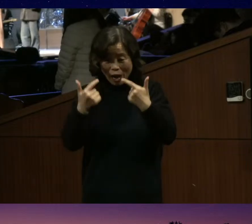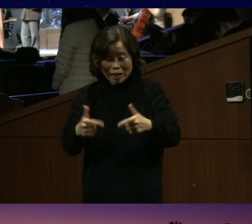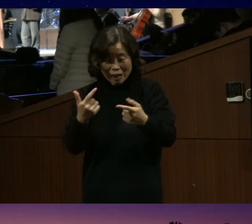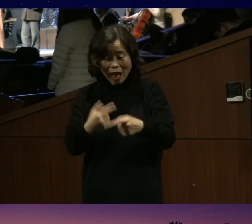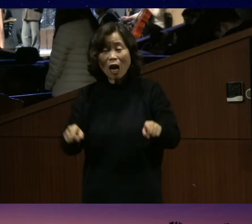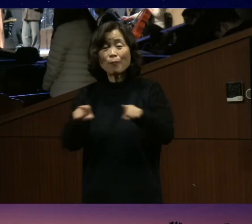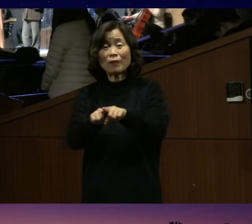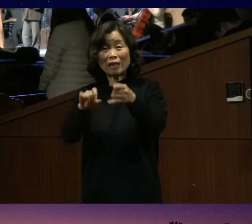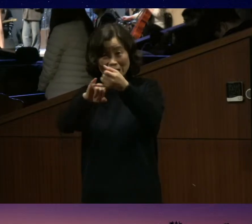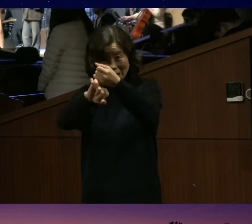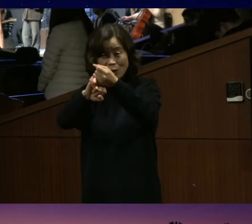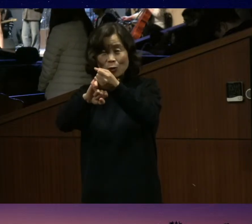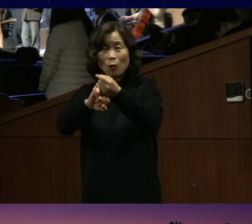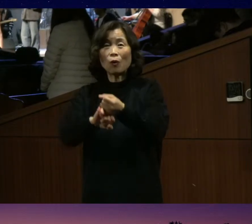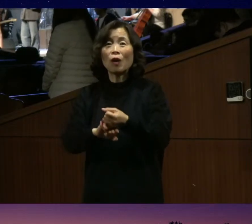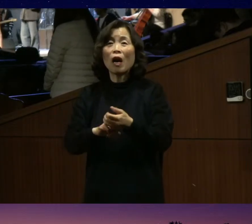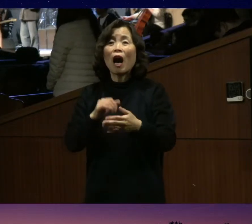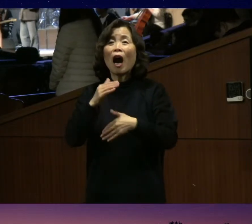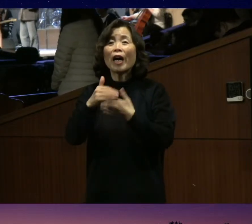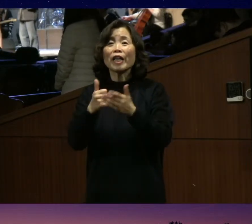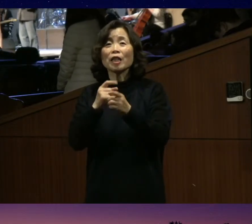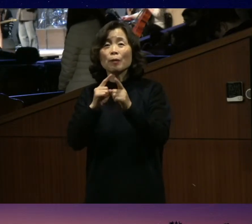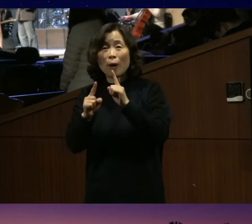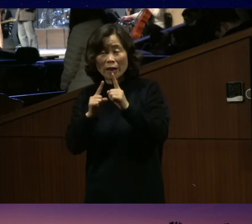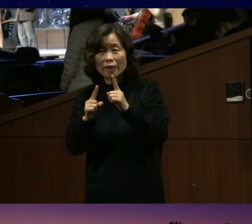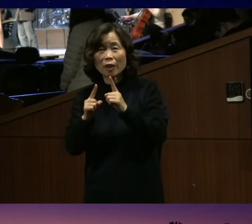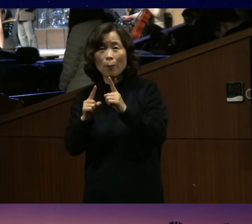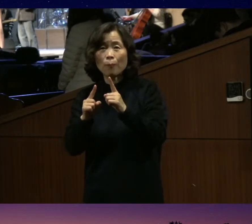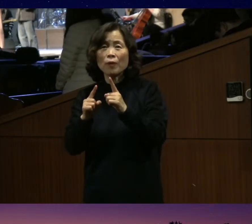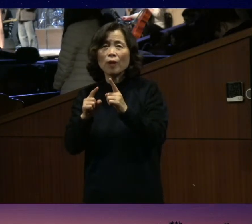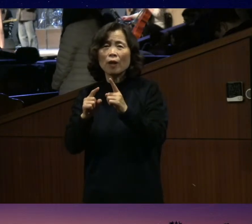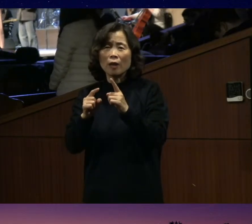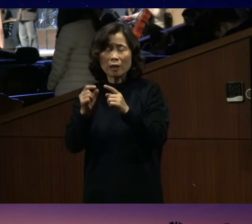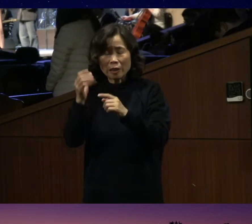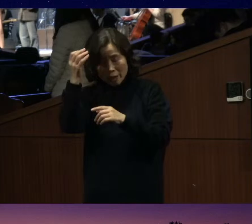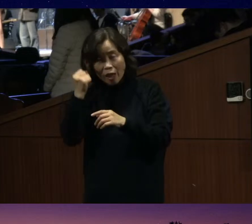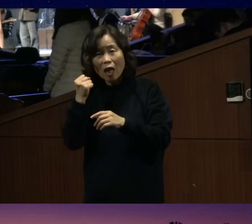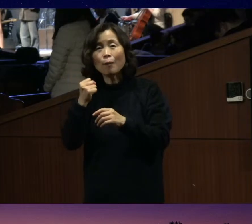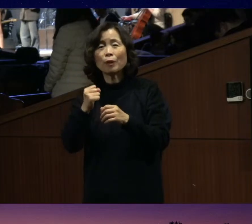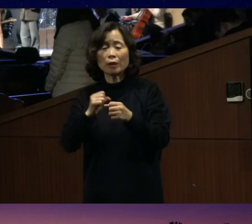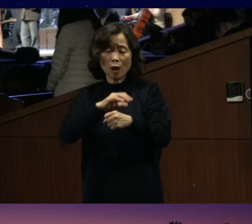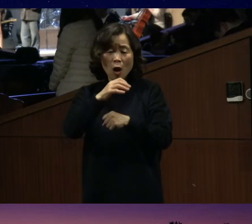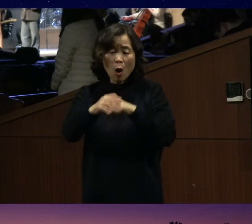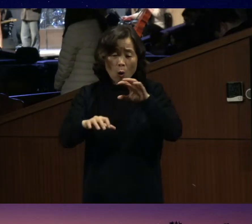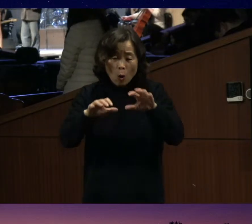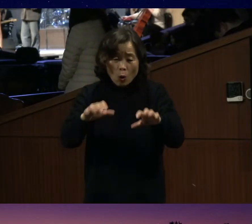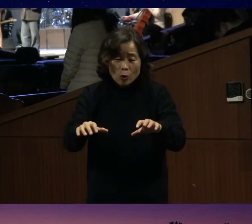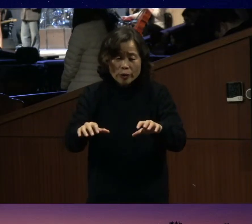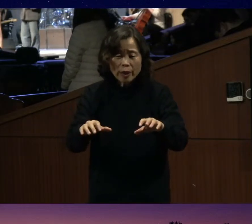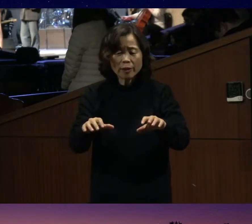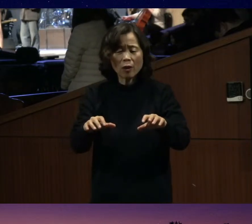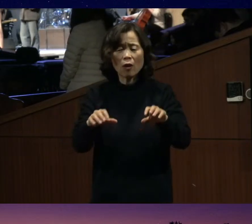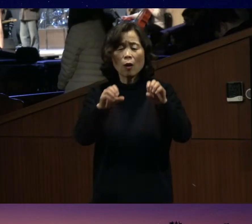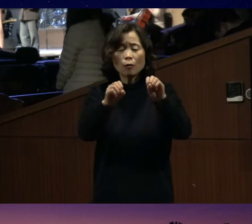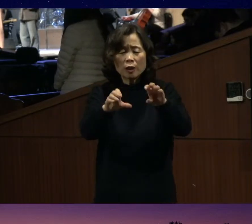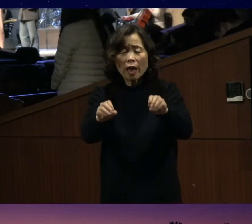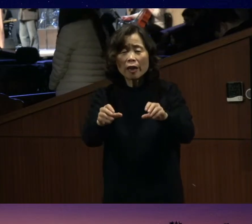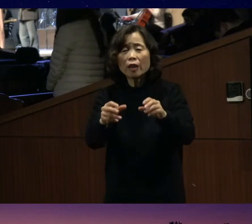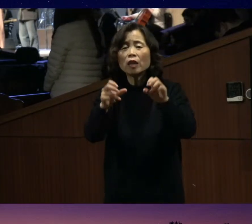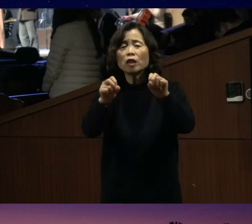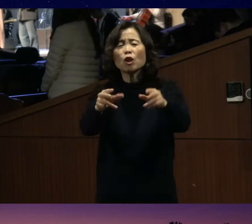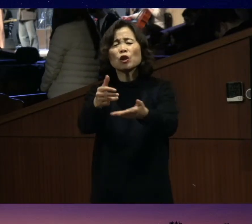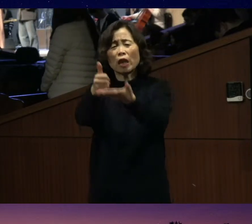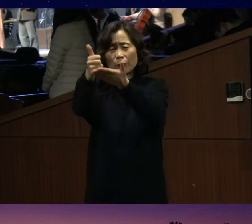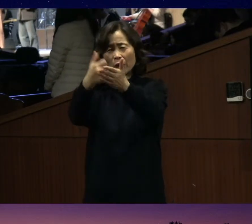있으리라. 이 복음의 지상 대명령 붙들고 세계 각국에서 헌신하며 수고하는 선교사님들이 있습니다. 이들을 위해